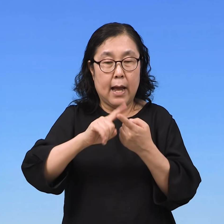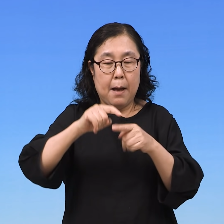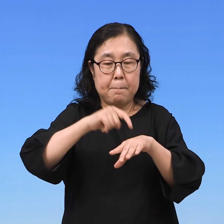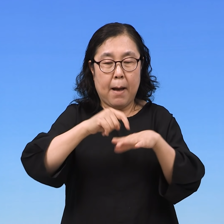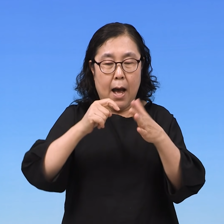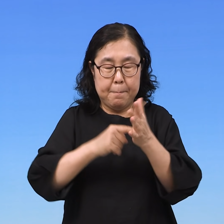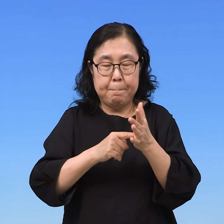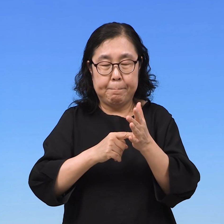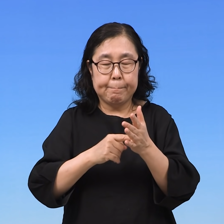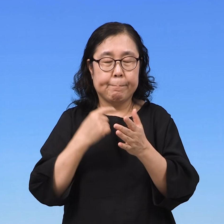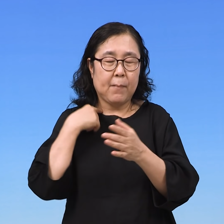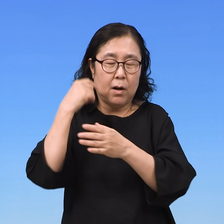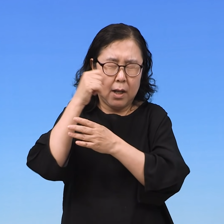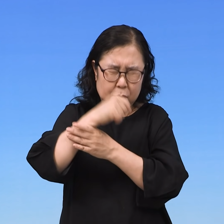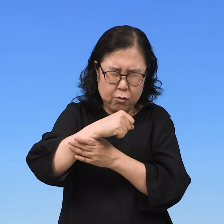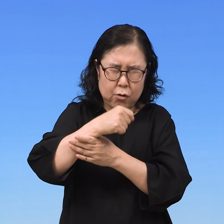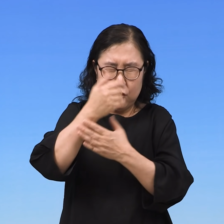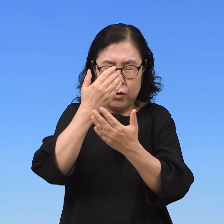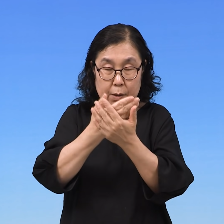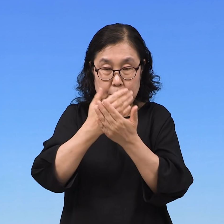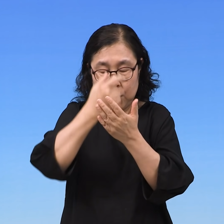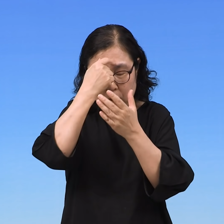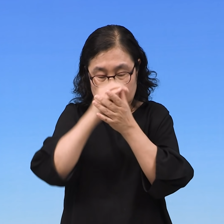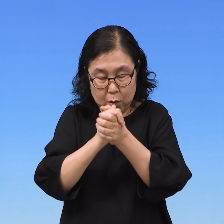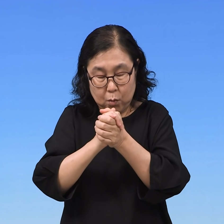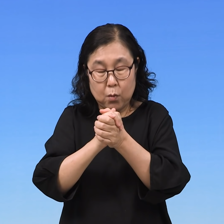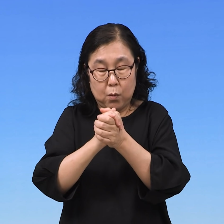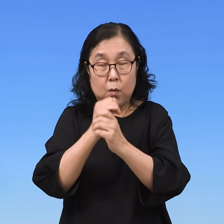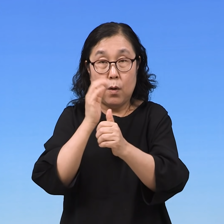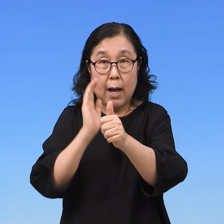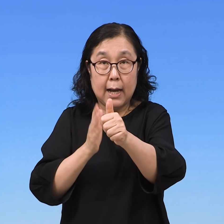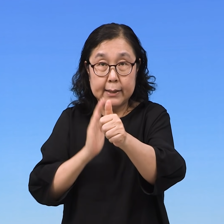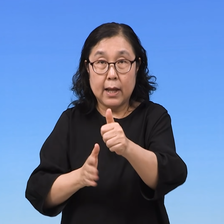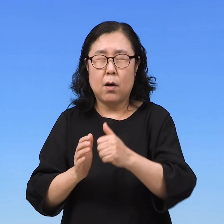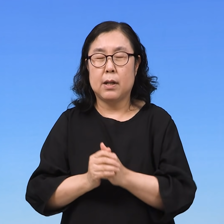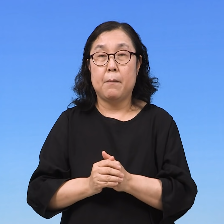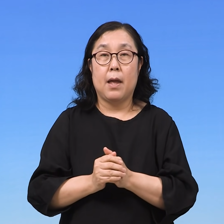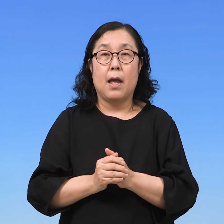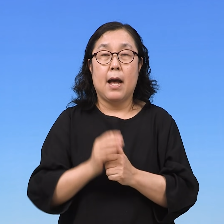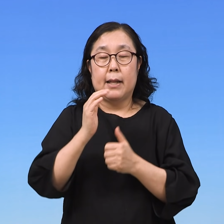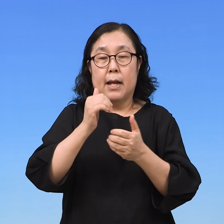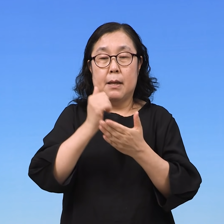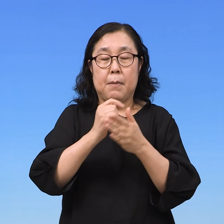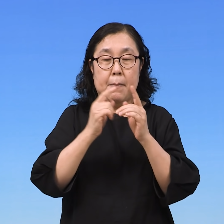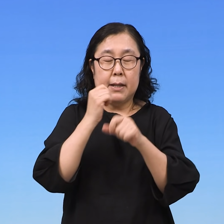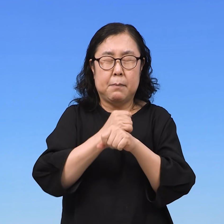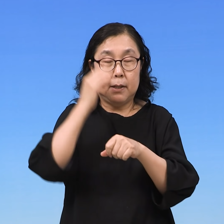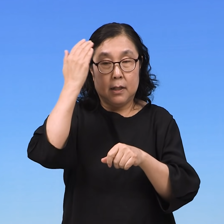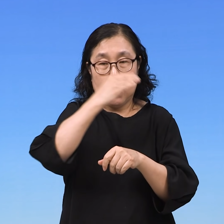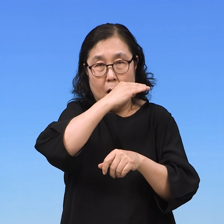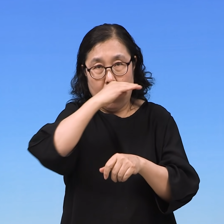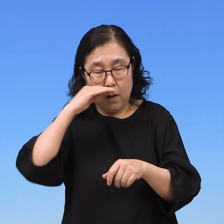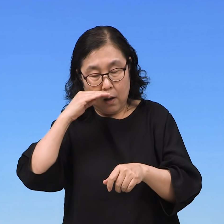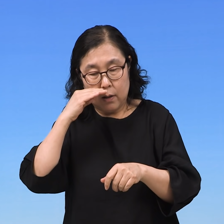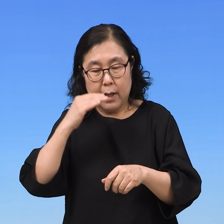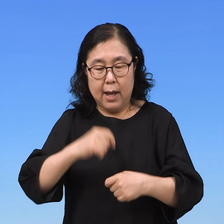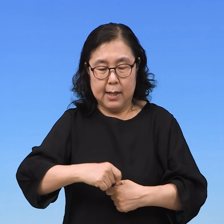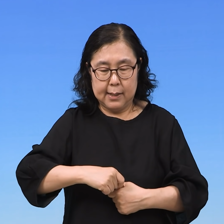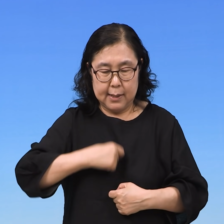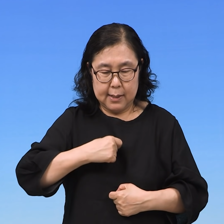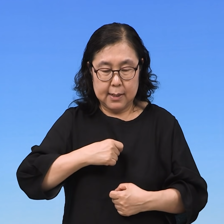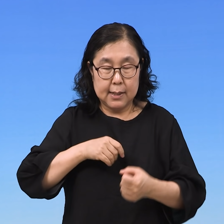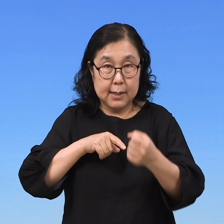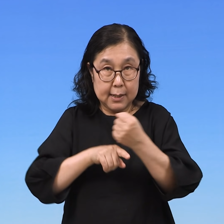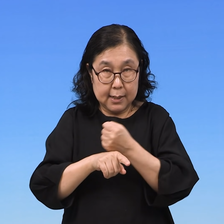하면은 야고보서 1장 27절에서 하나님이 정의하시는 경건의 그 정의 다 아시죠? 하나님 아버지